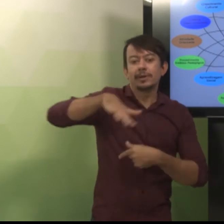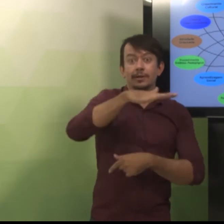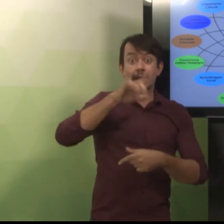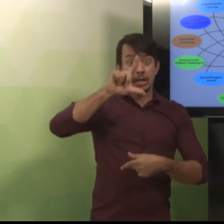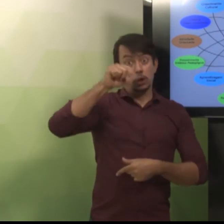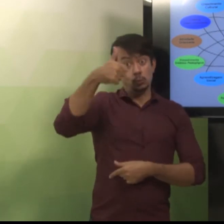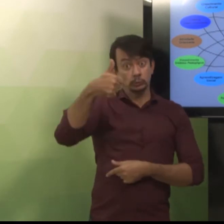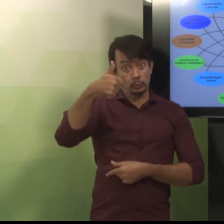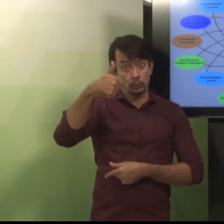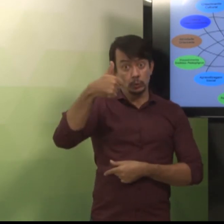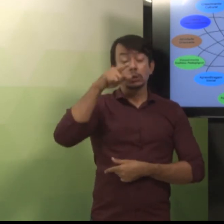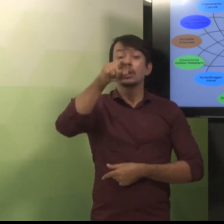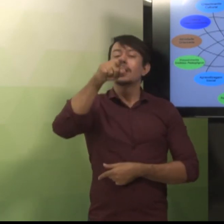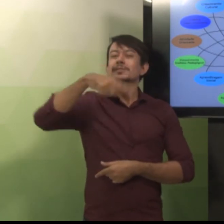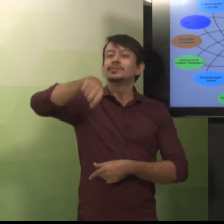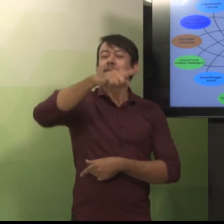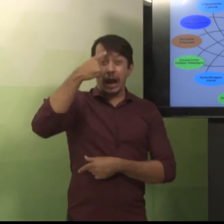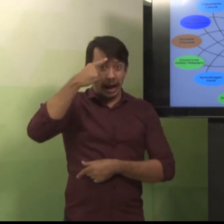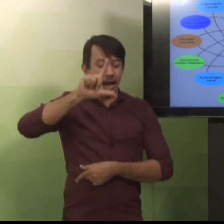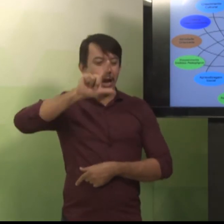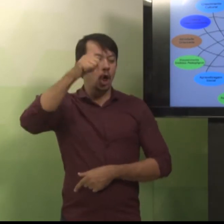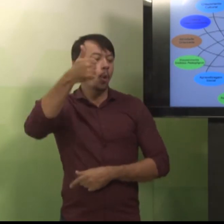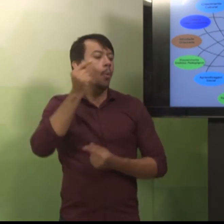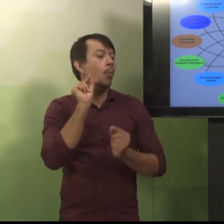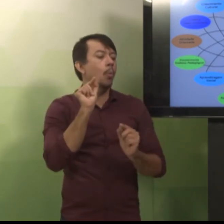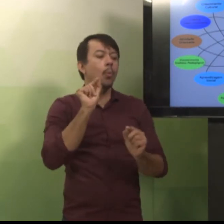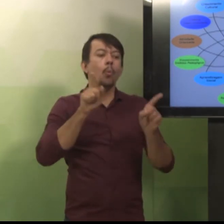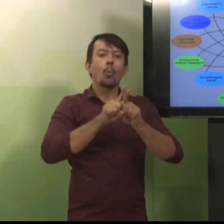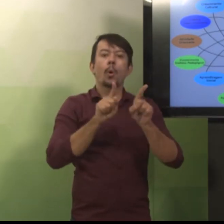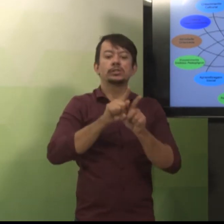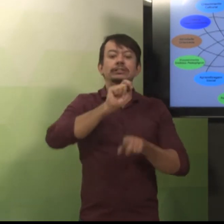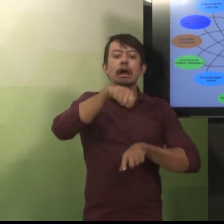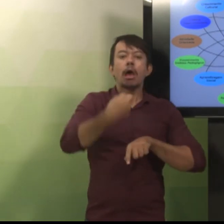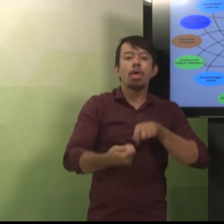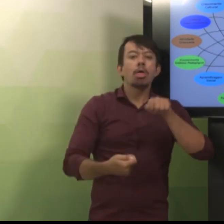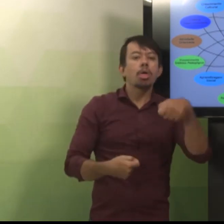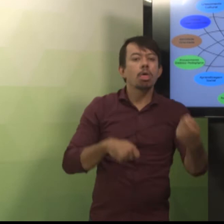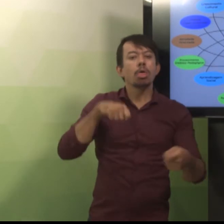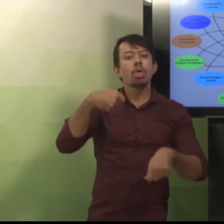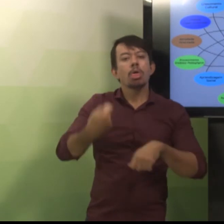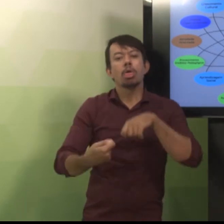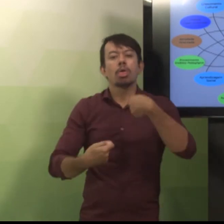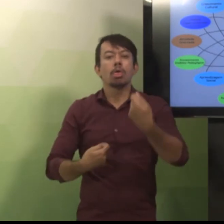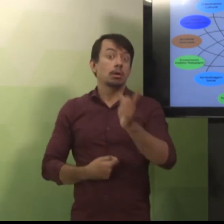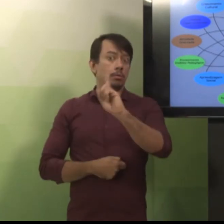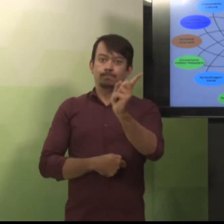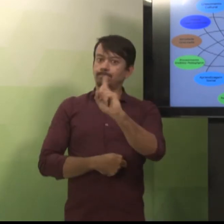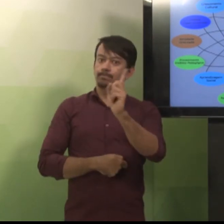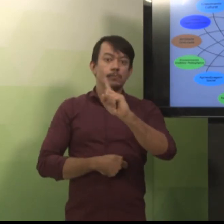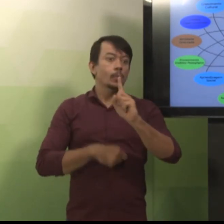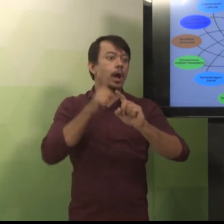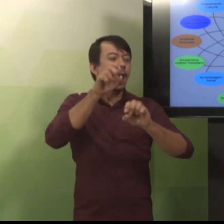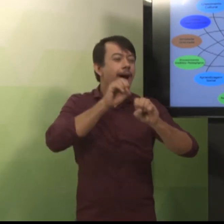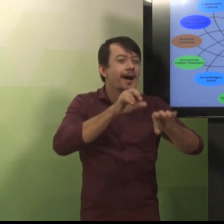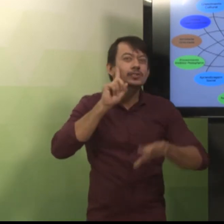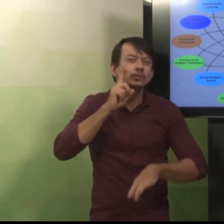esse aluno? Que trabalho desenvolver relacionado a L1? É somente ensinar sinais?